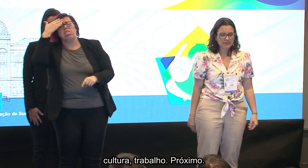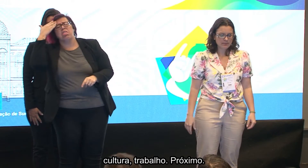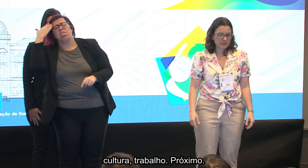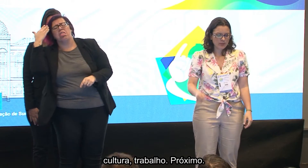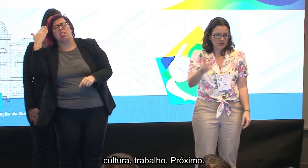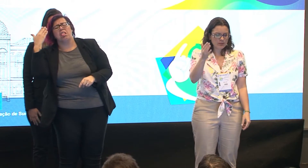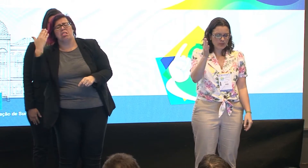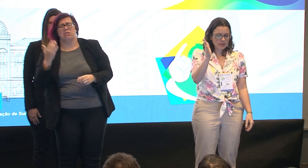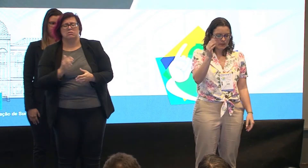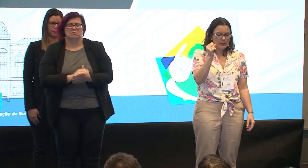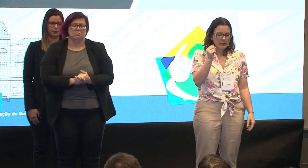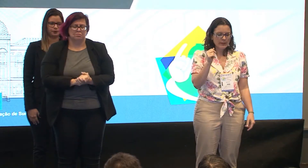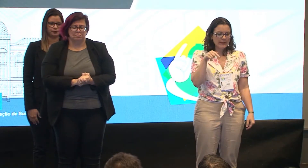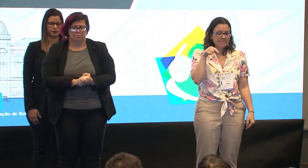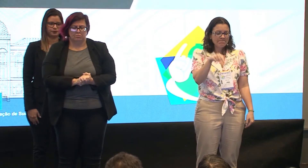Próximo.